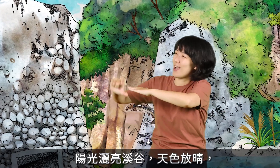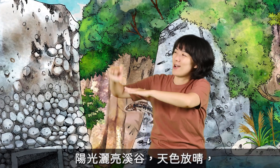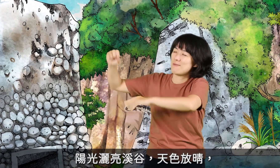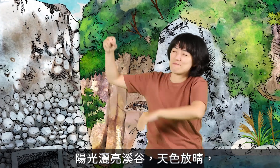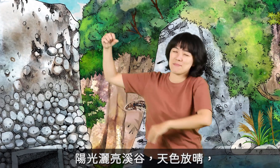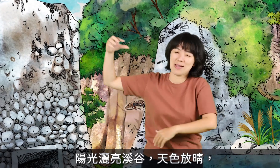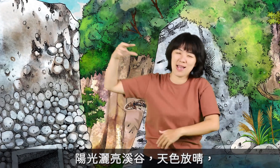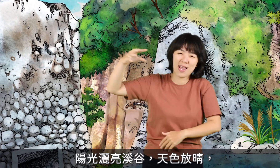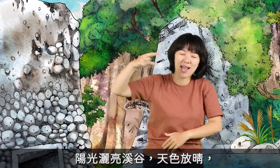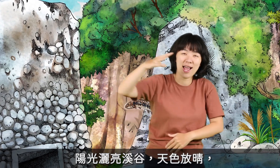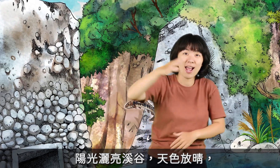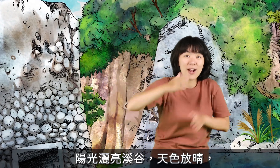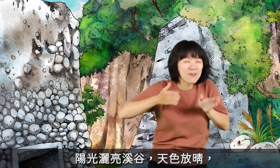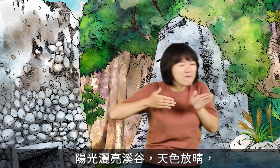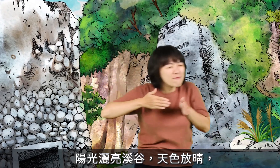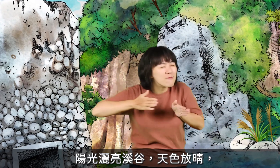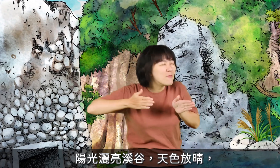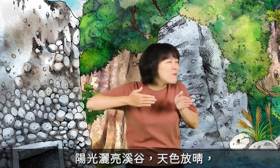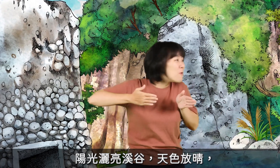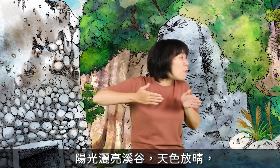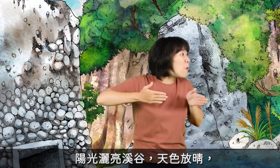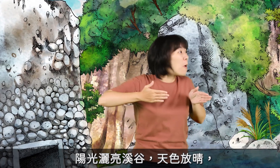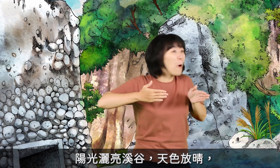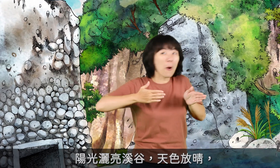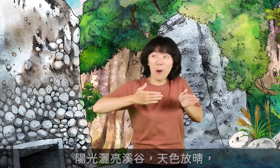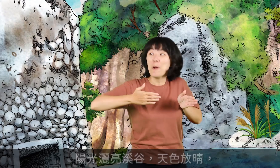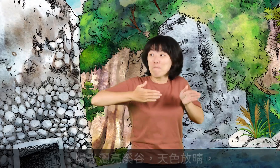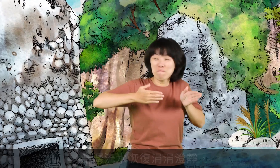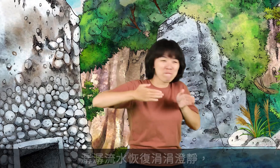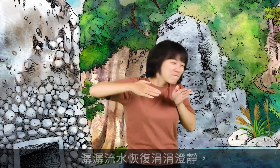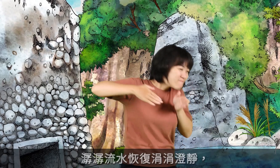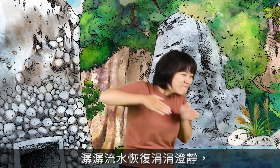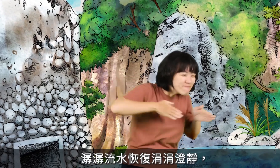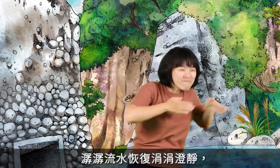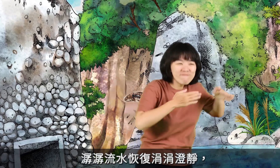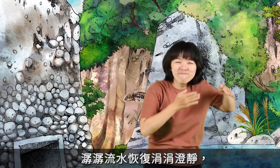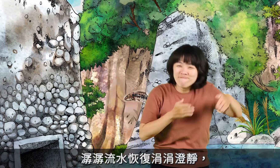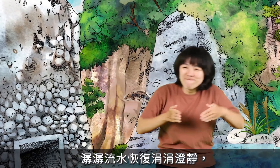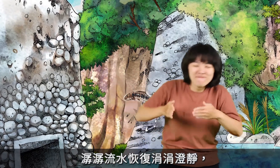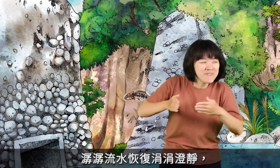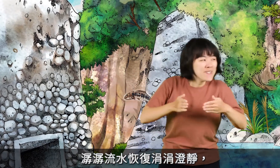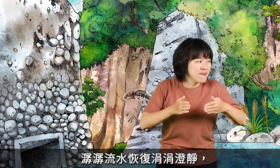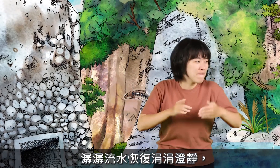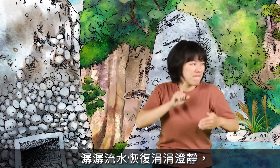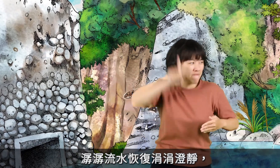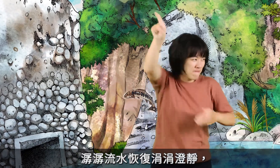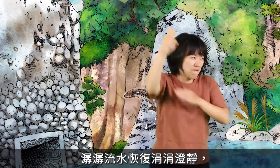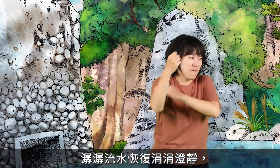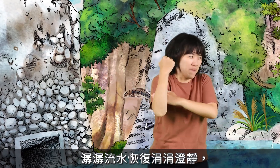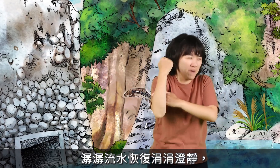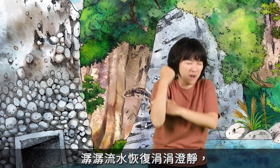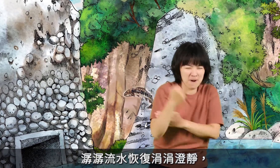谷，天色放晴，潺潺流水恢复涓涓沉